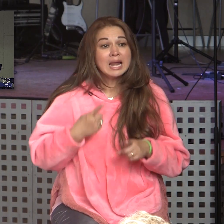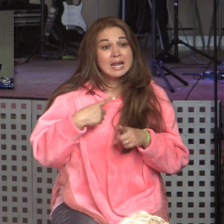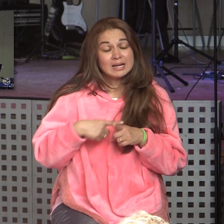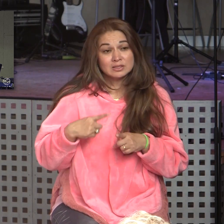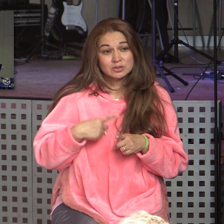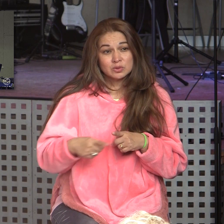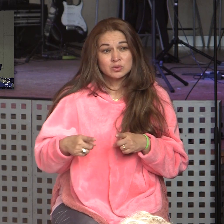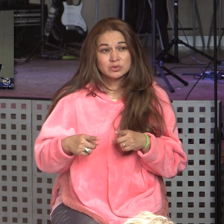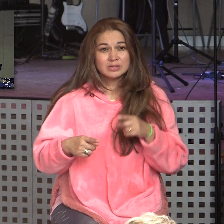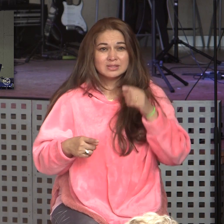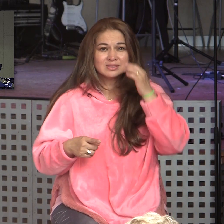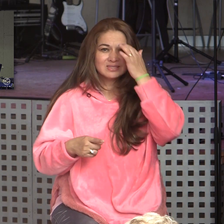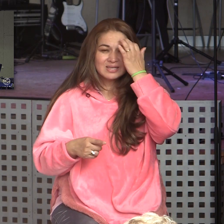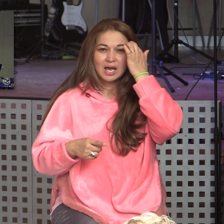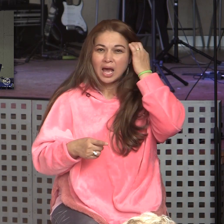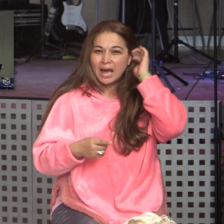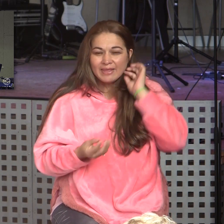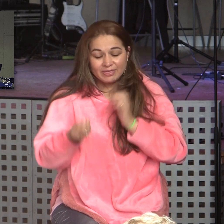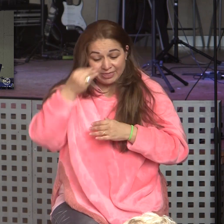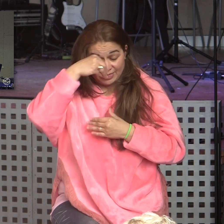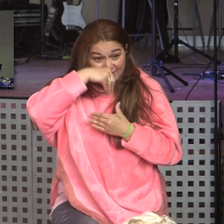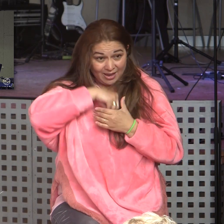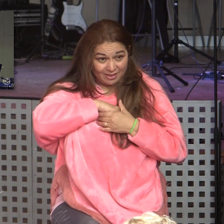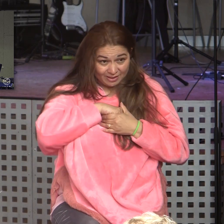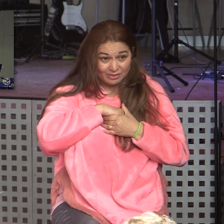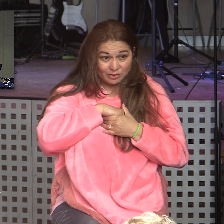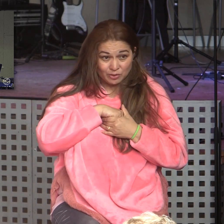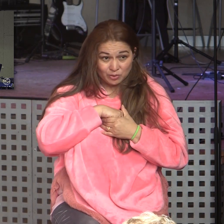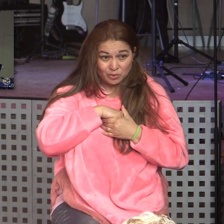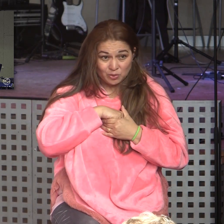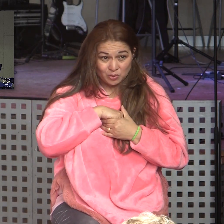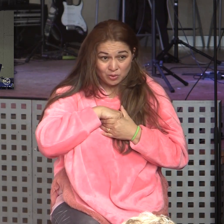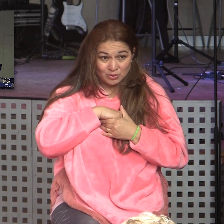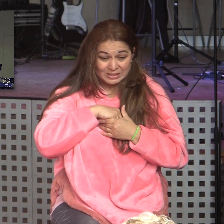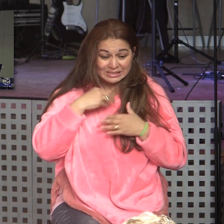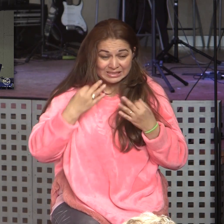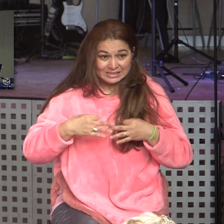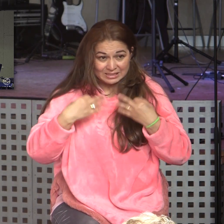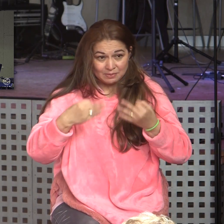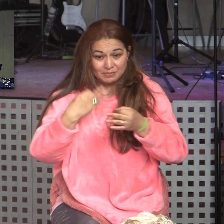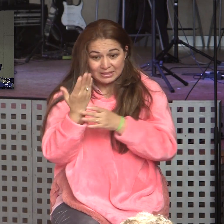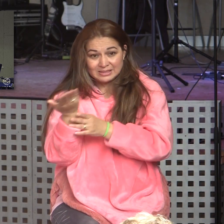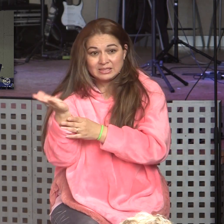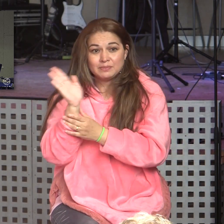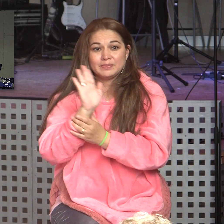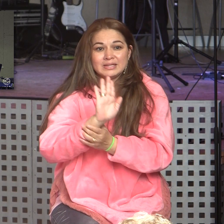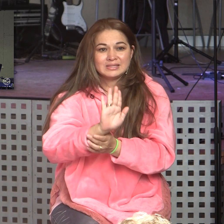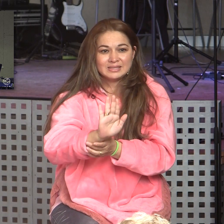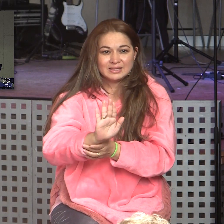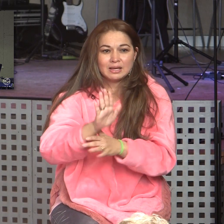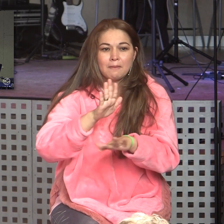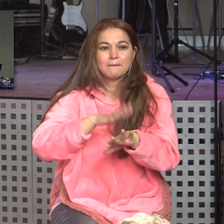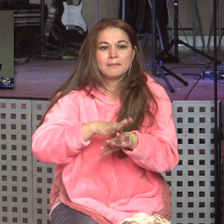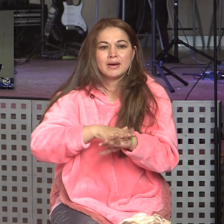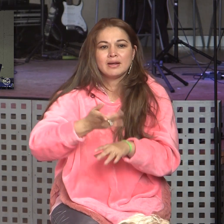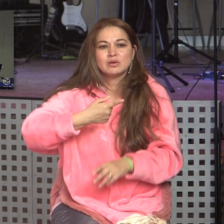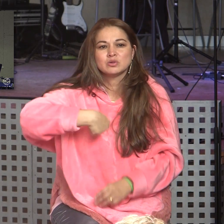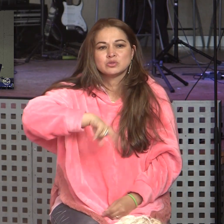visible. Problema que no somos capaces de verlo, pero está ahí. Dios ha creado ambas